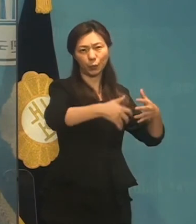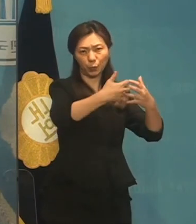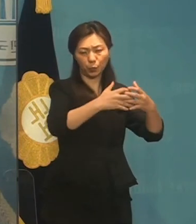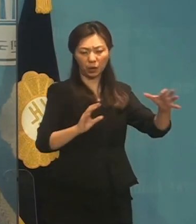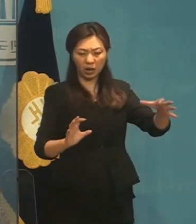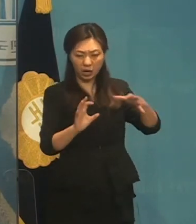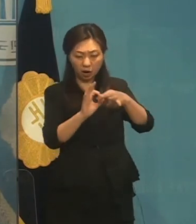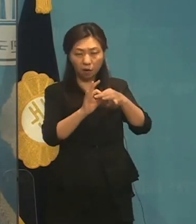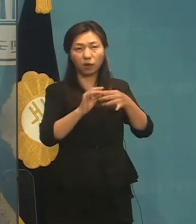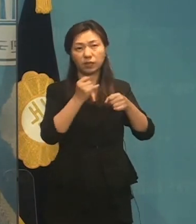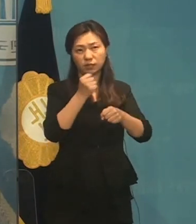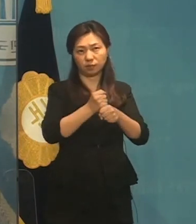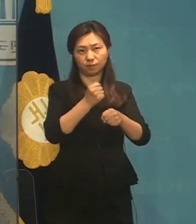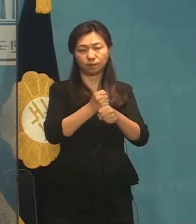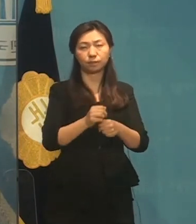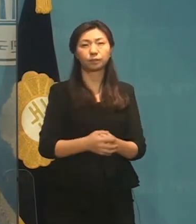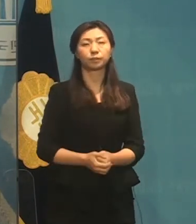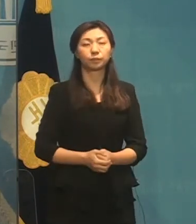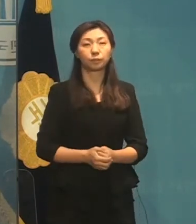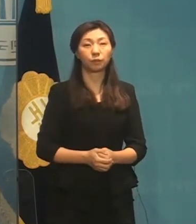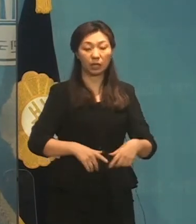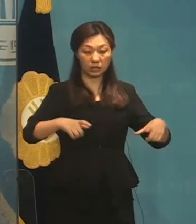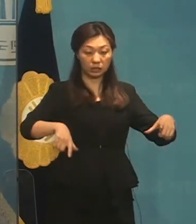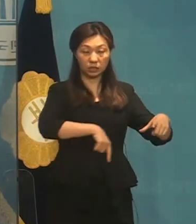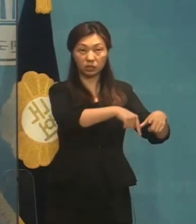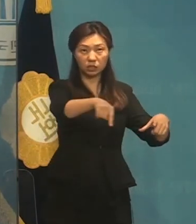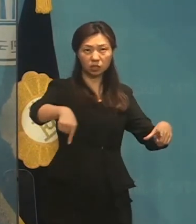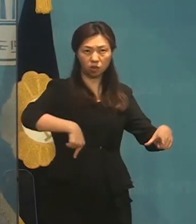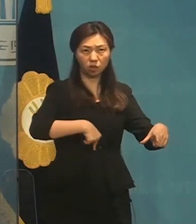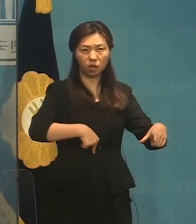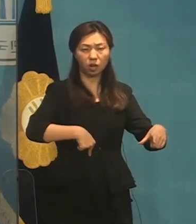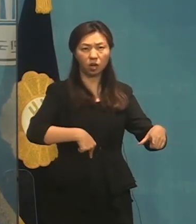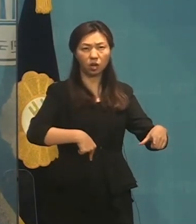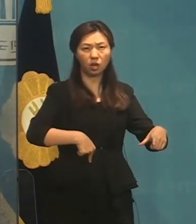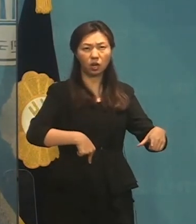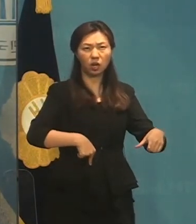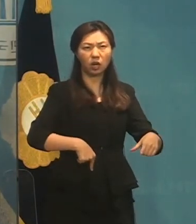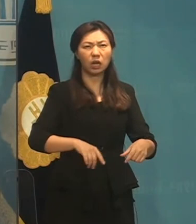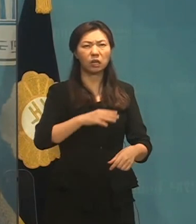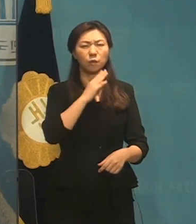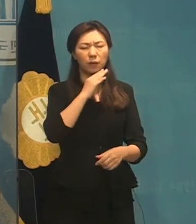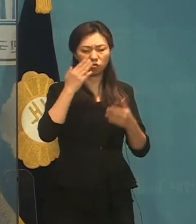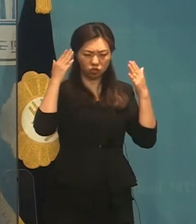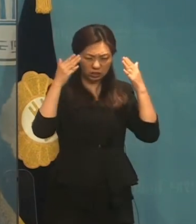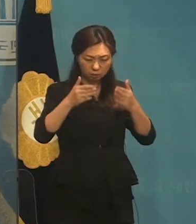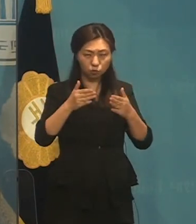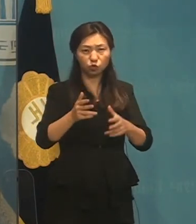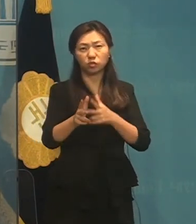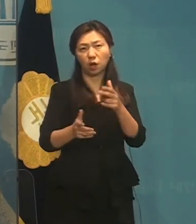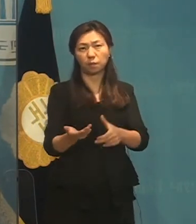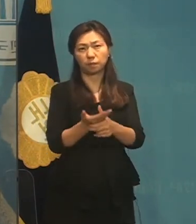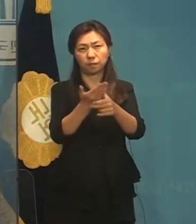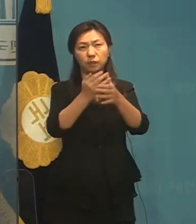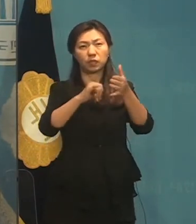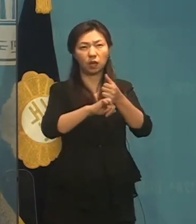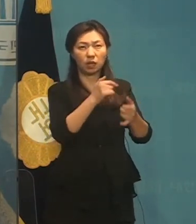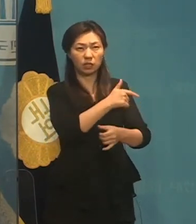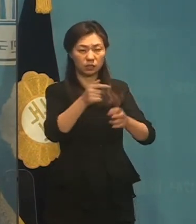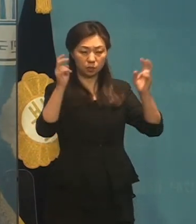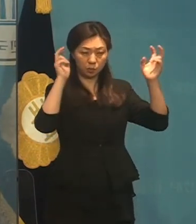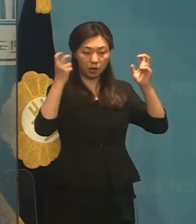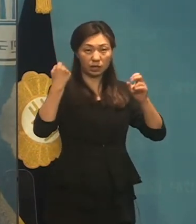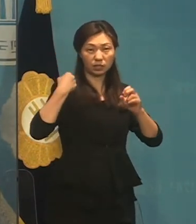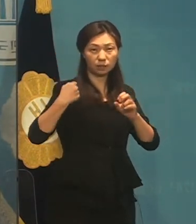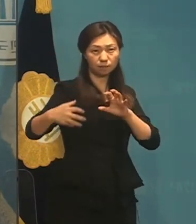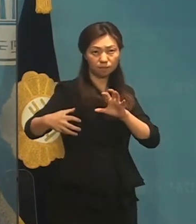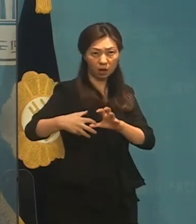사업단지 환경개선 펀드를 확대해서 지역 내 국가 3단 고도화 사업을 집중 지원하겠습니다. 대기업이 협력